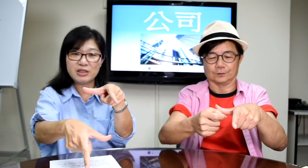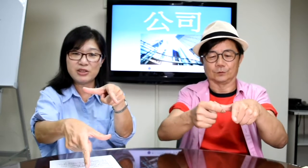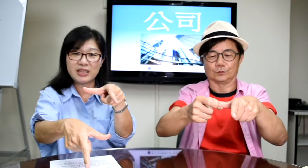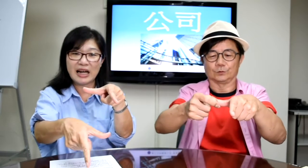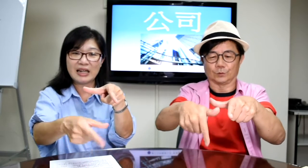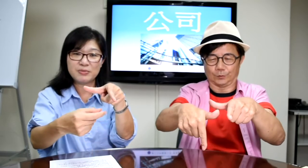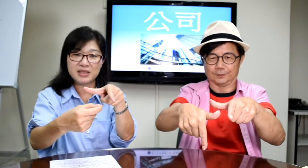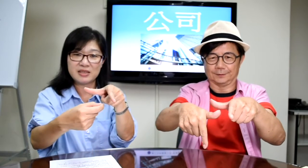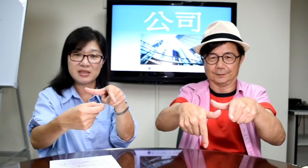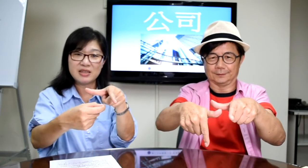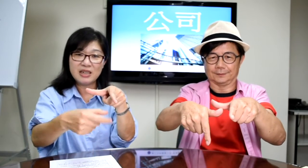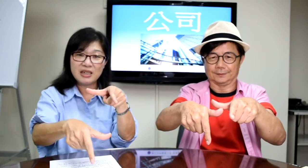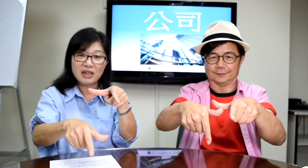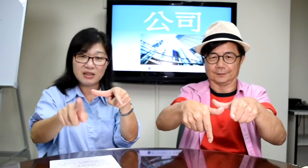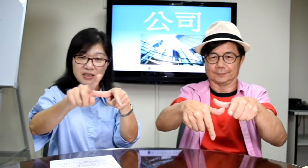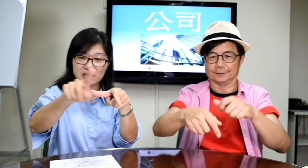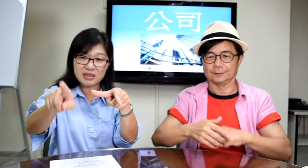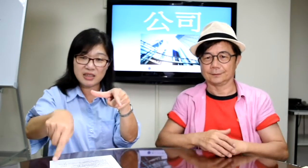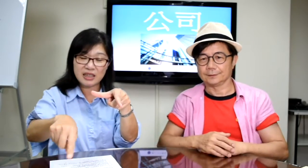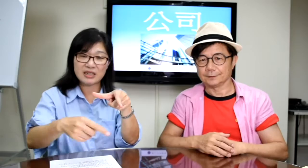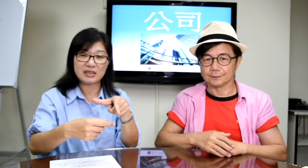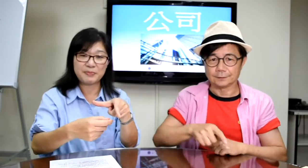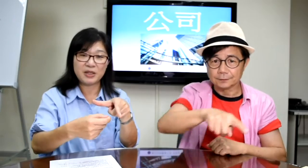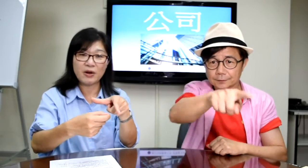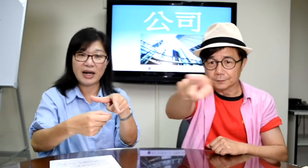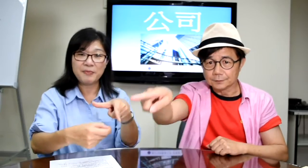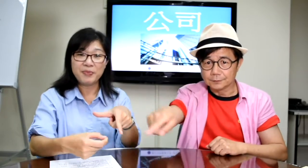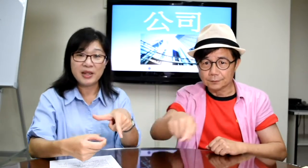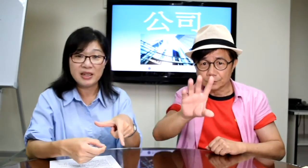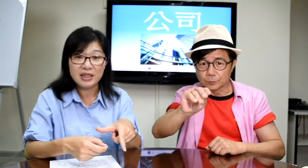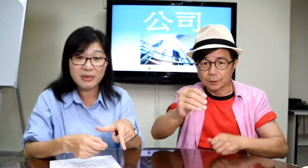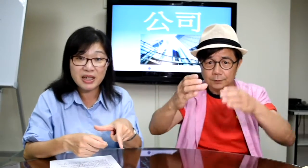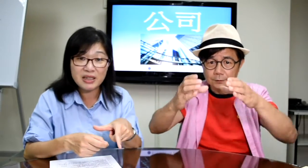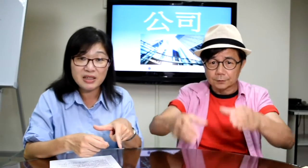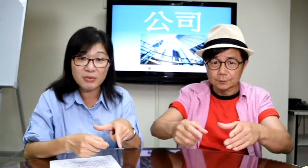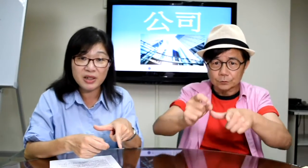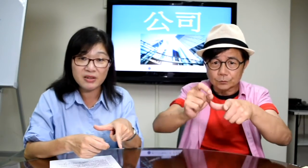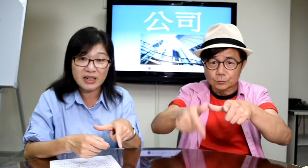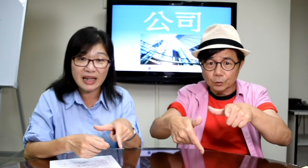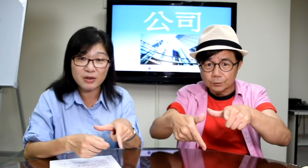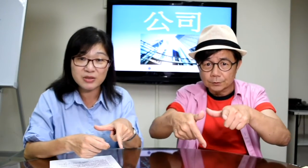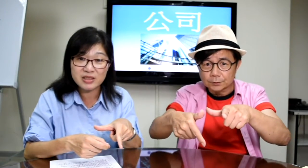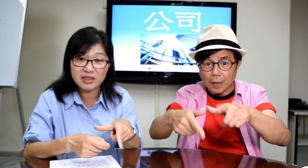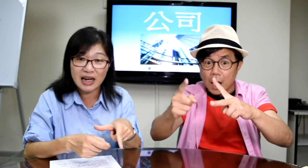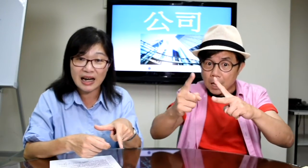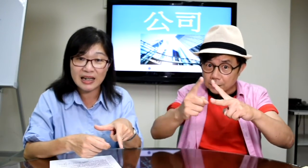圈打开就变私。哦，私的那个笔画，你们有没有开公司的啊？